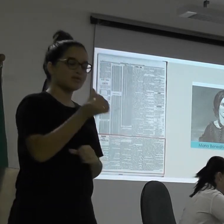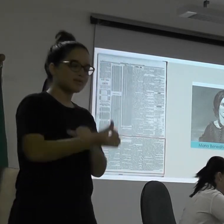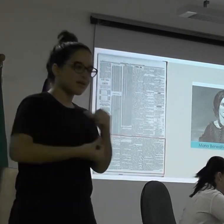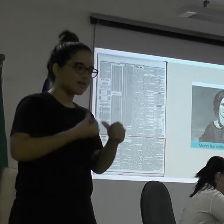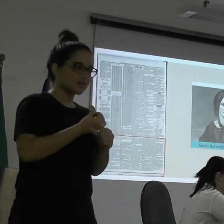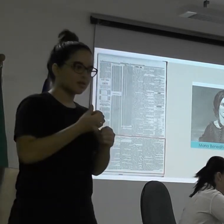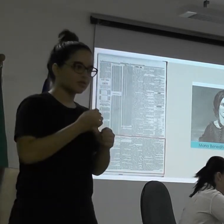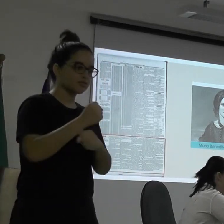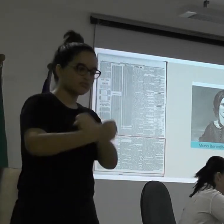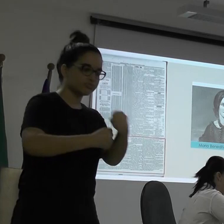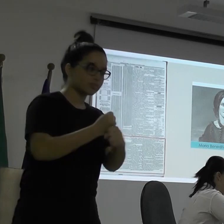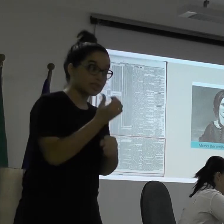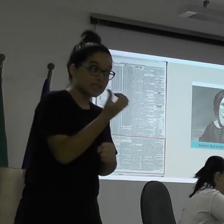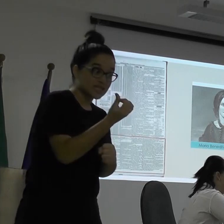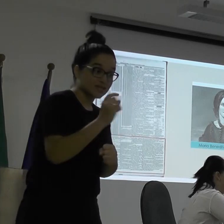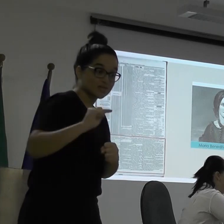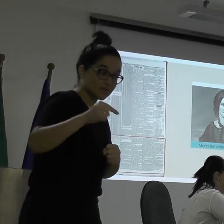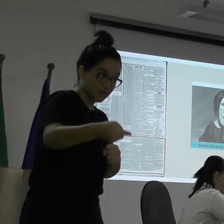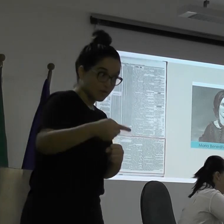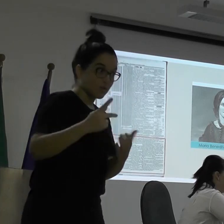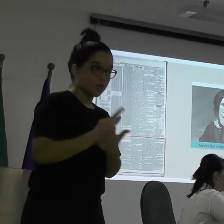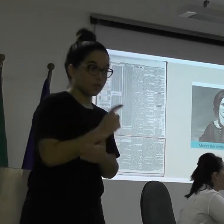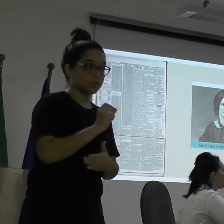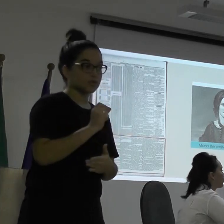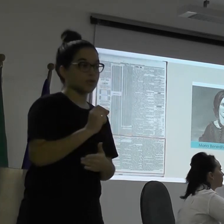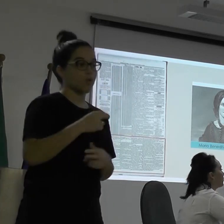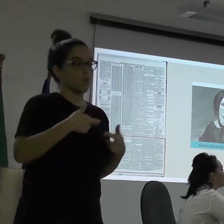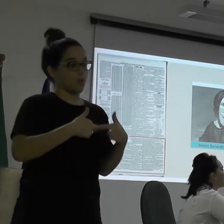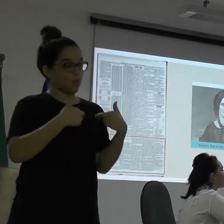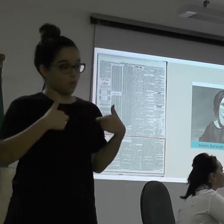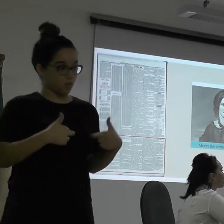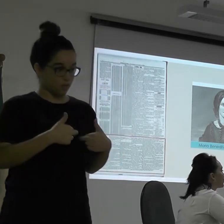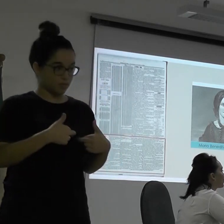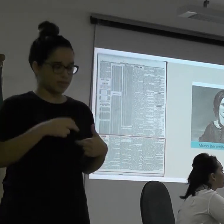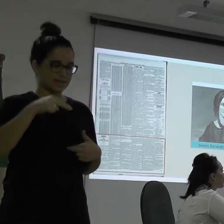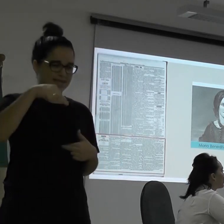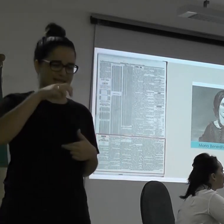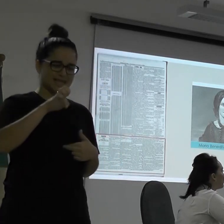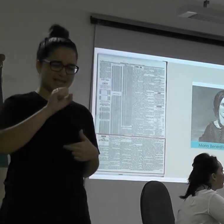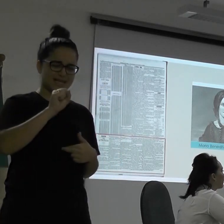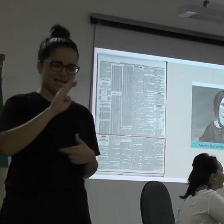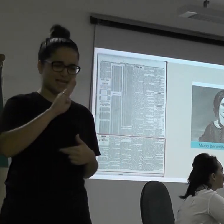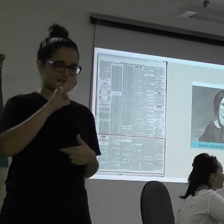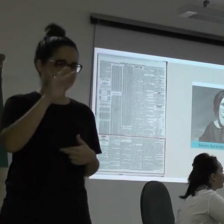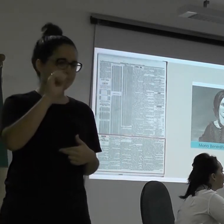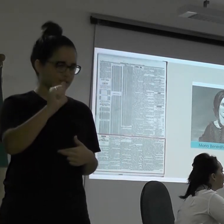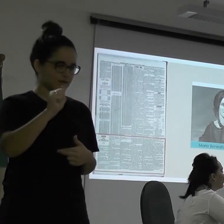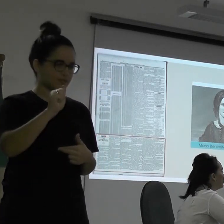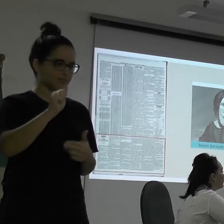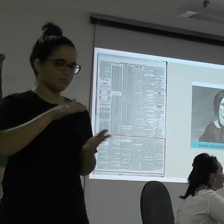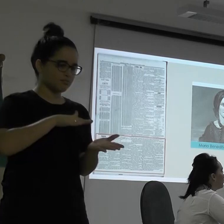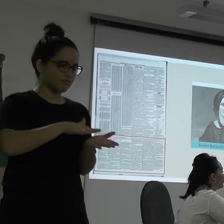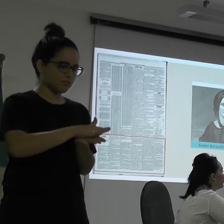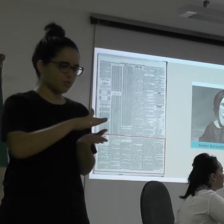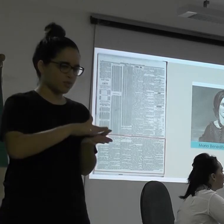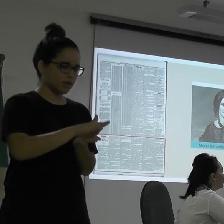em 1890, os romances Lésbia e A Estátua de Neve foram lançados em folhetim no jornal O País. E